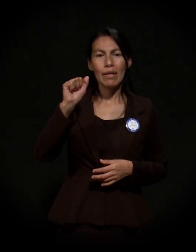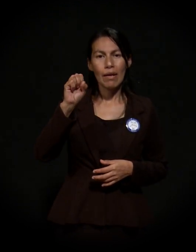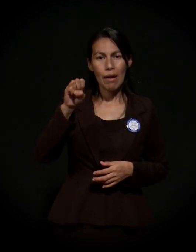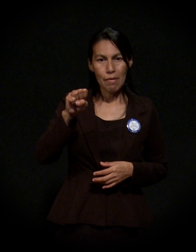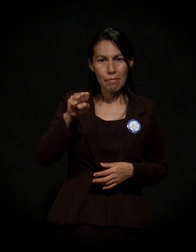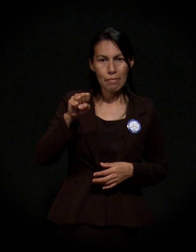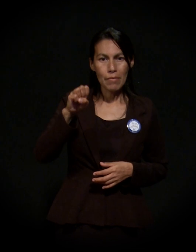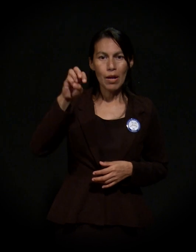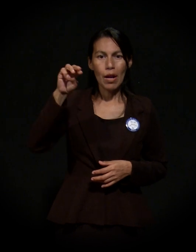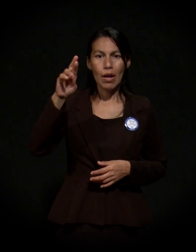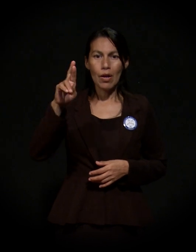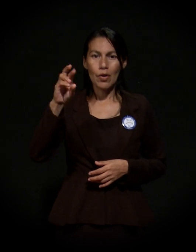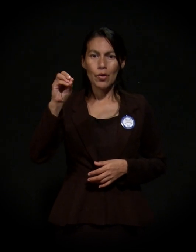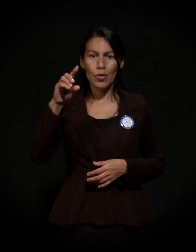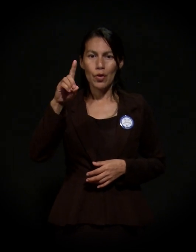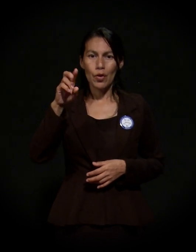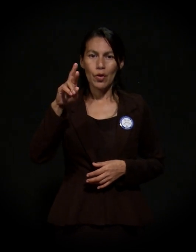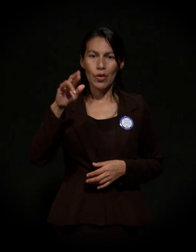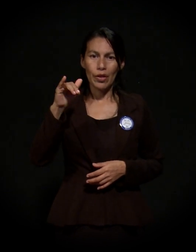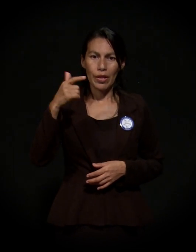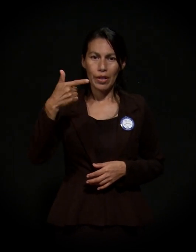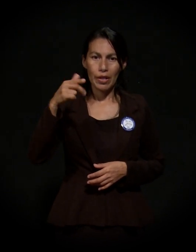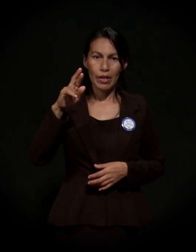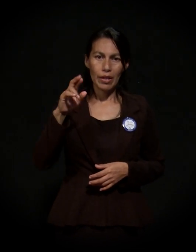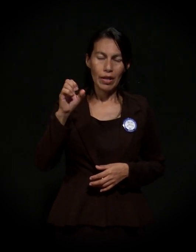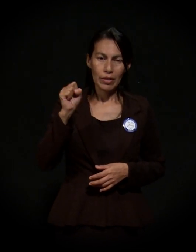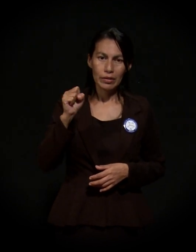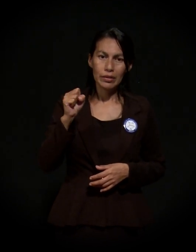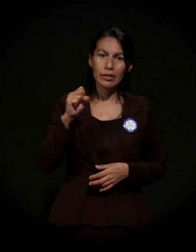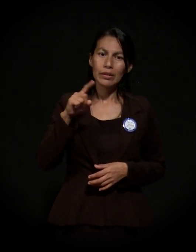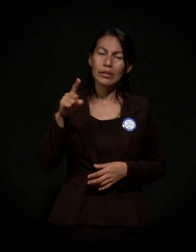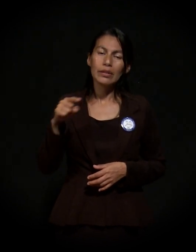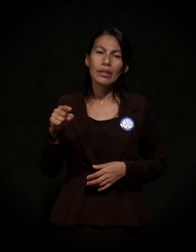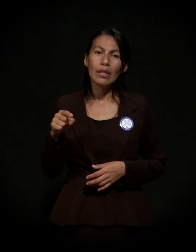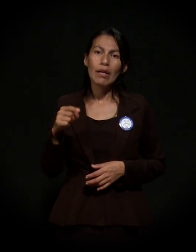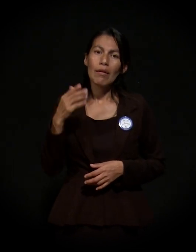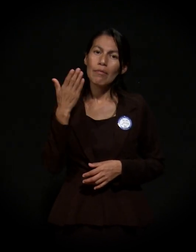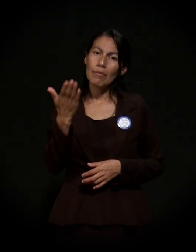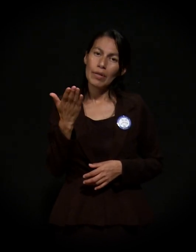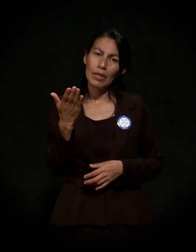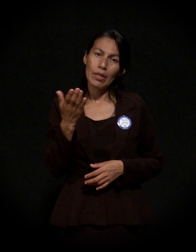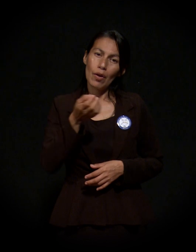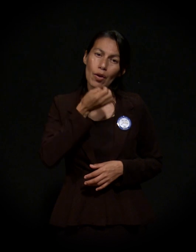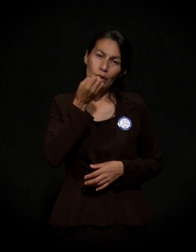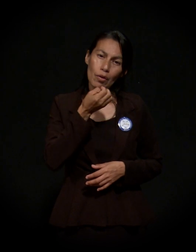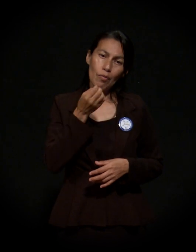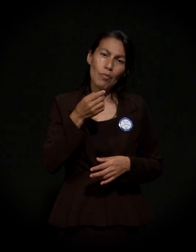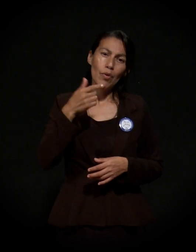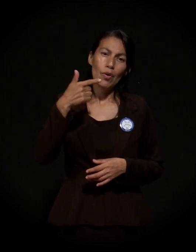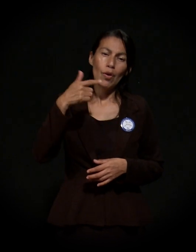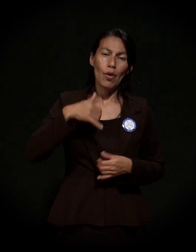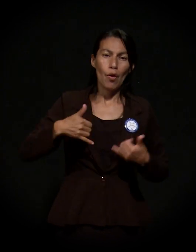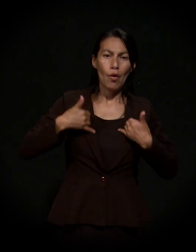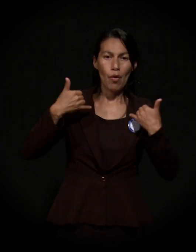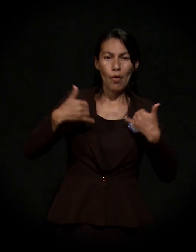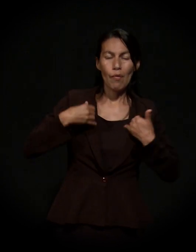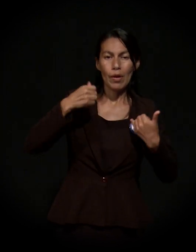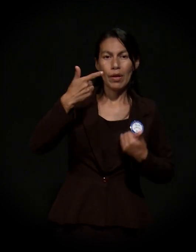por el joven Giovanni Salazar. Se encuentra hospitalizado